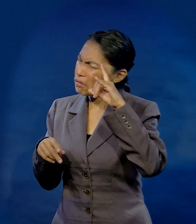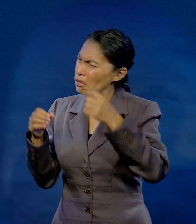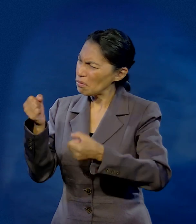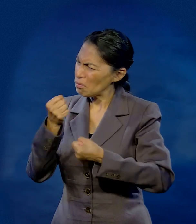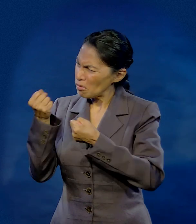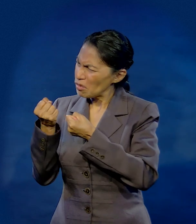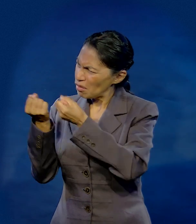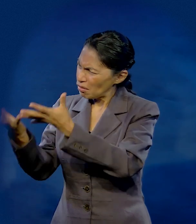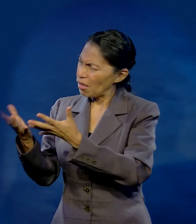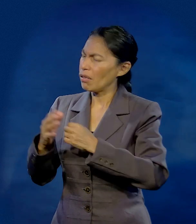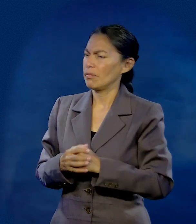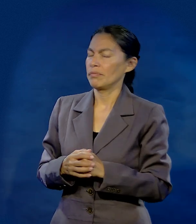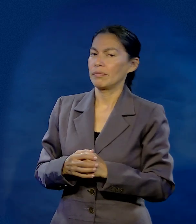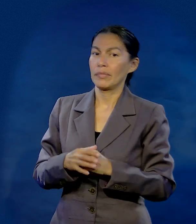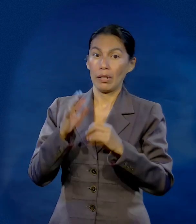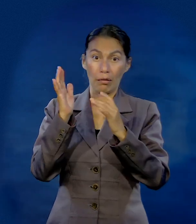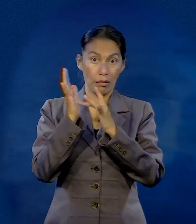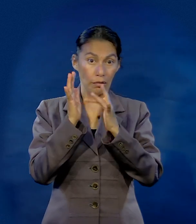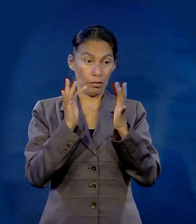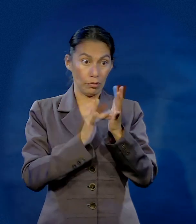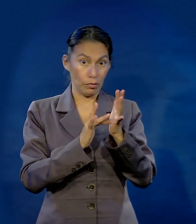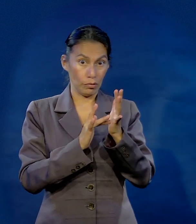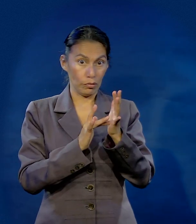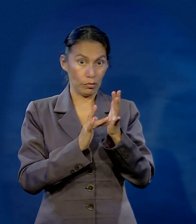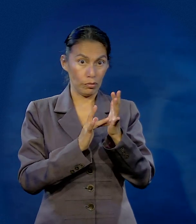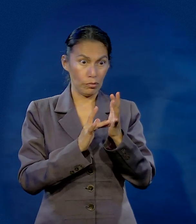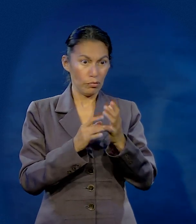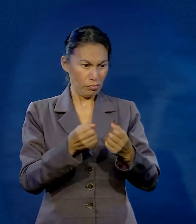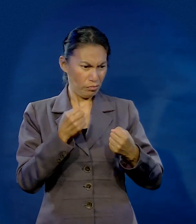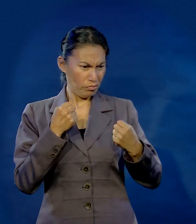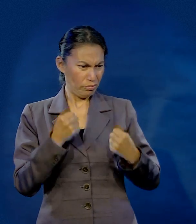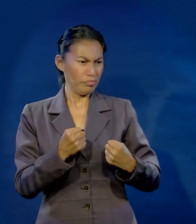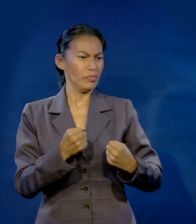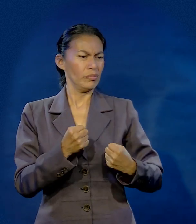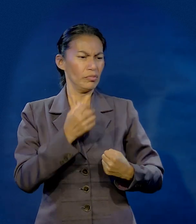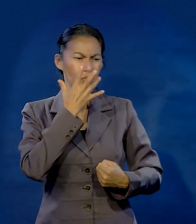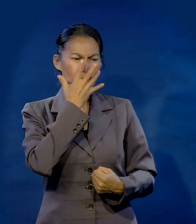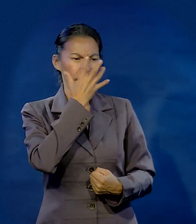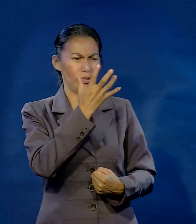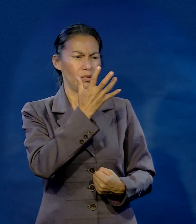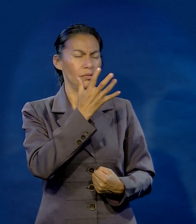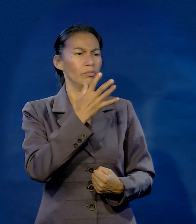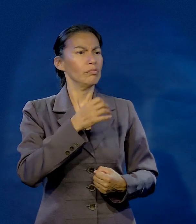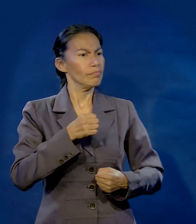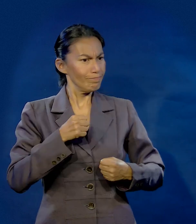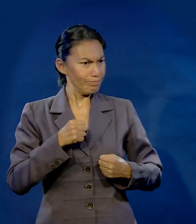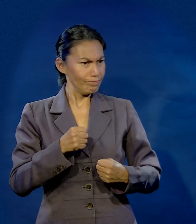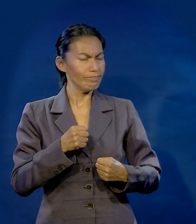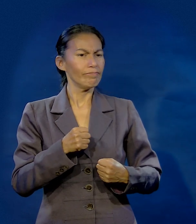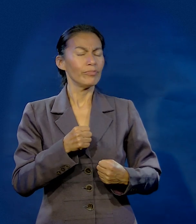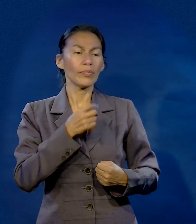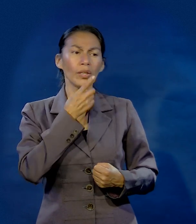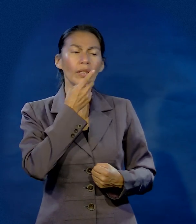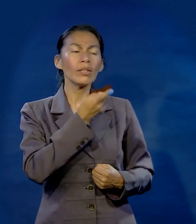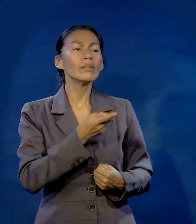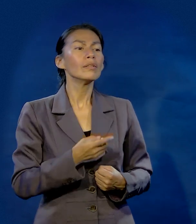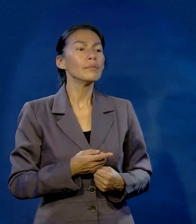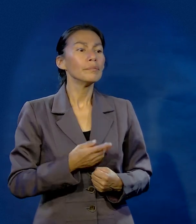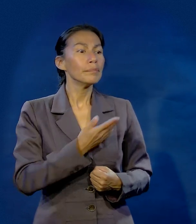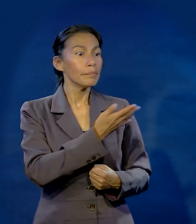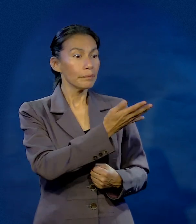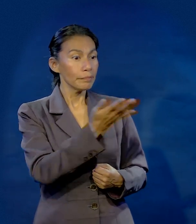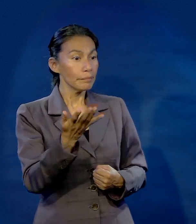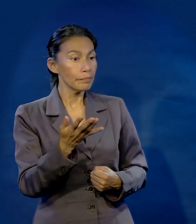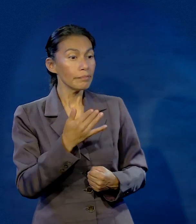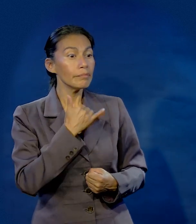Milagros incluso están inventando que Jesús sana a las personas y tiene poder por El poder del